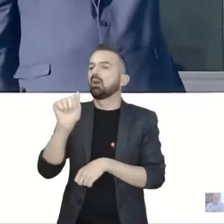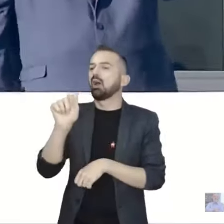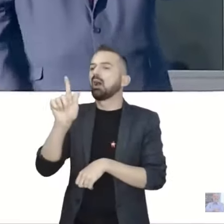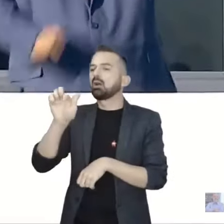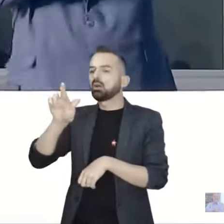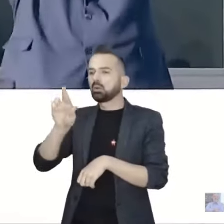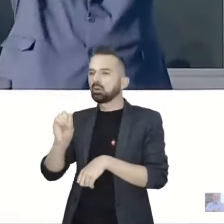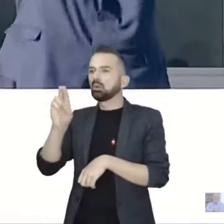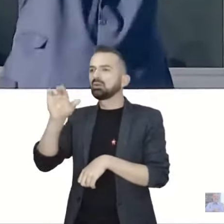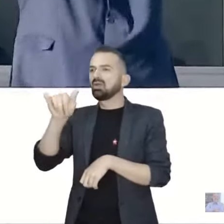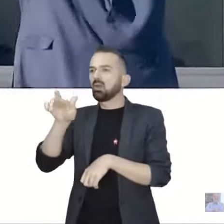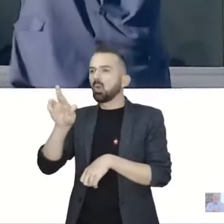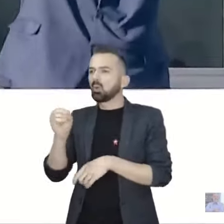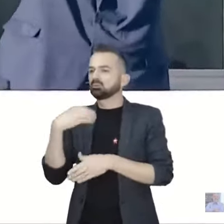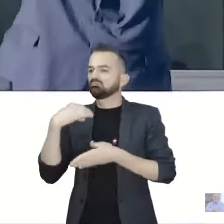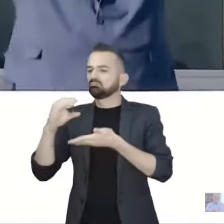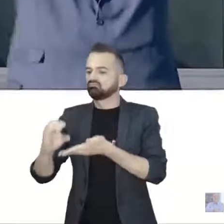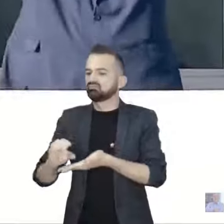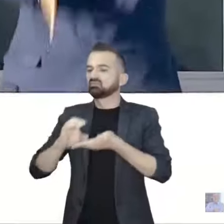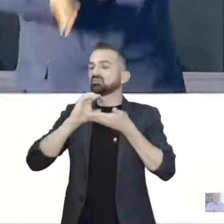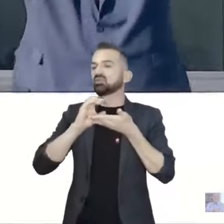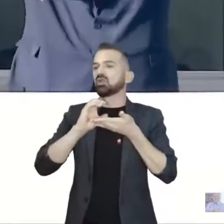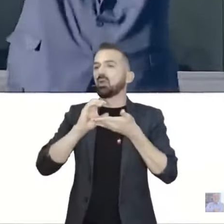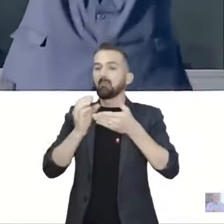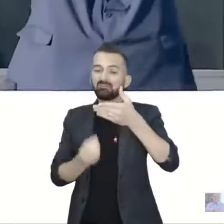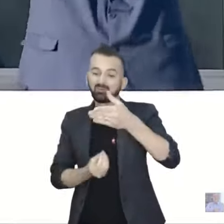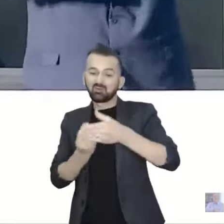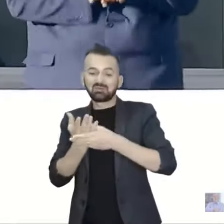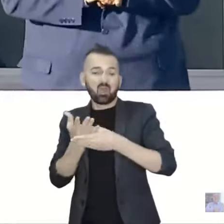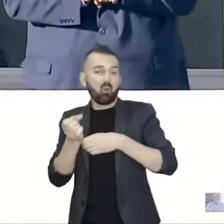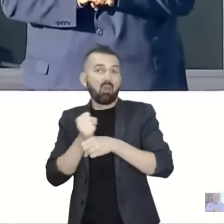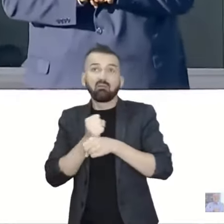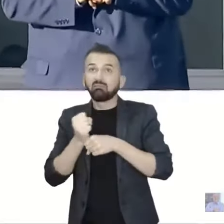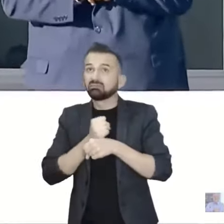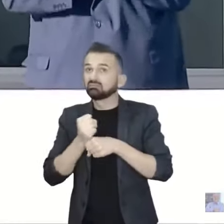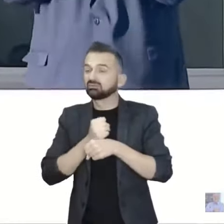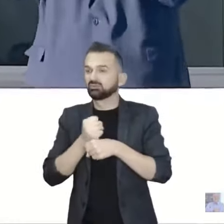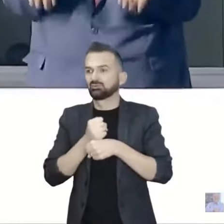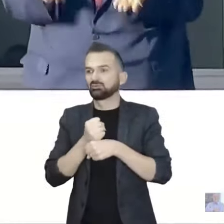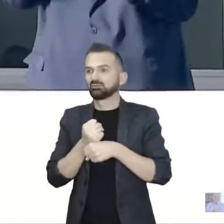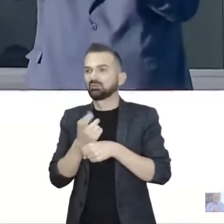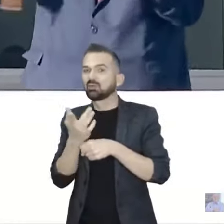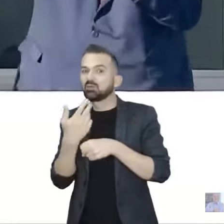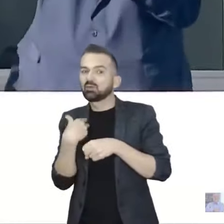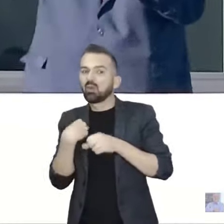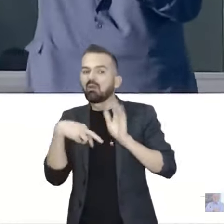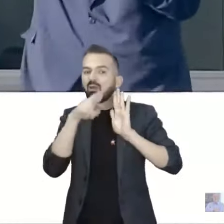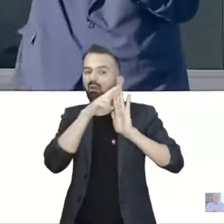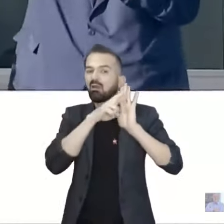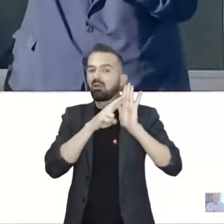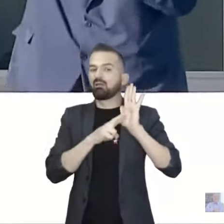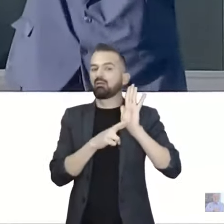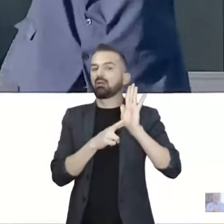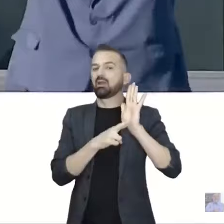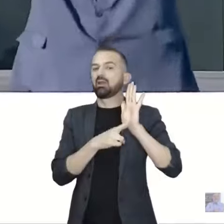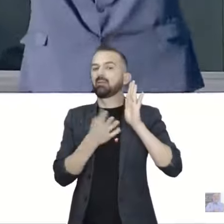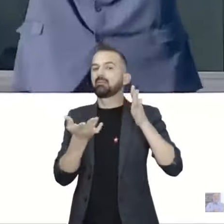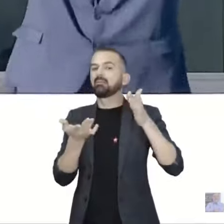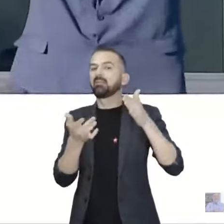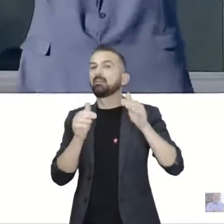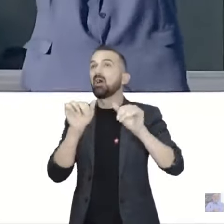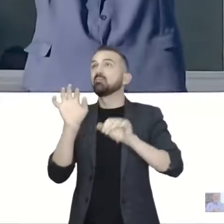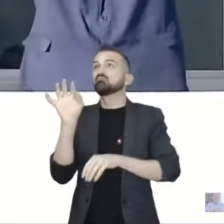investimento em safras ano após ano. Tomamos medidas concretas para combater as mudanças climáticas